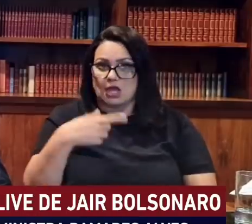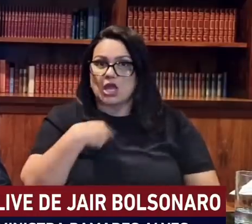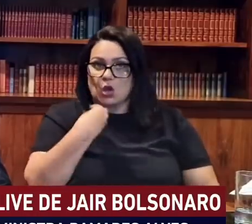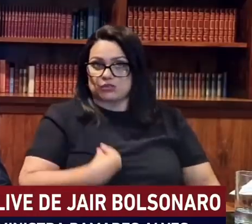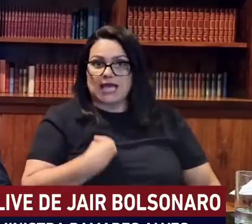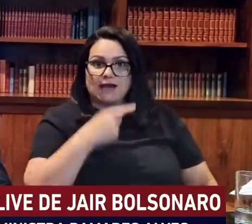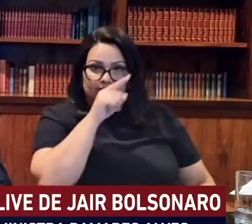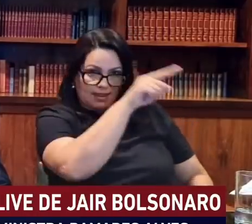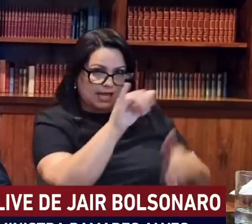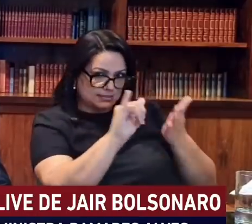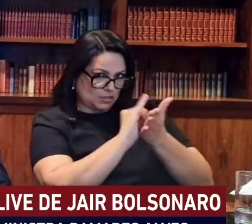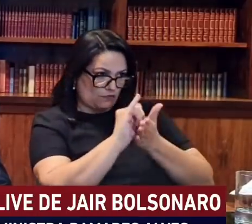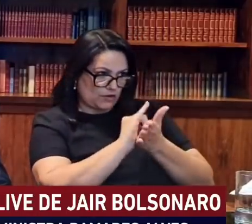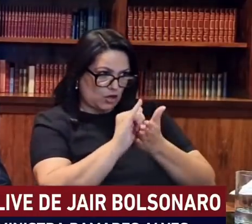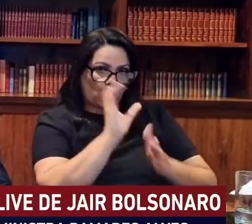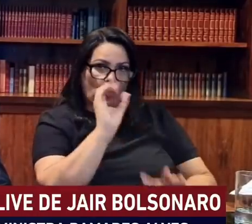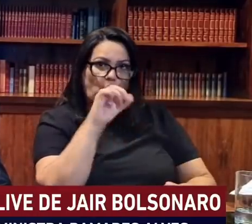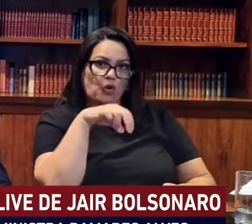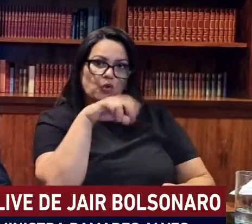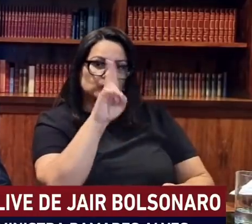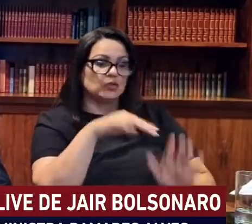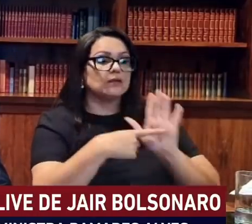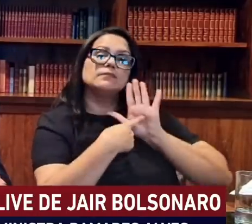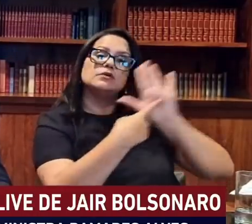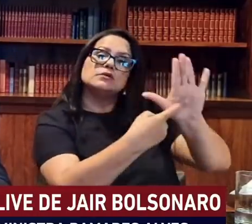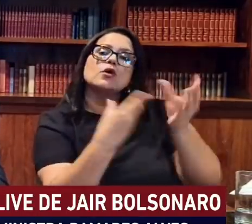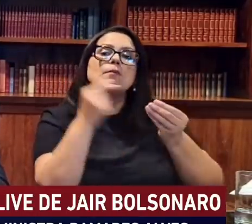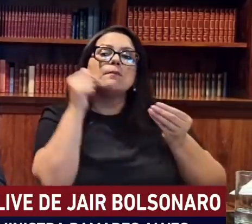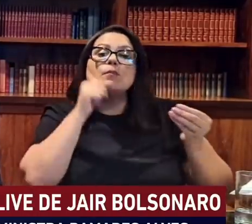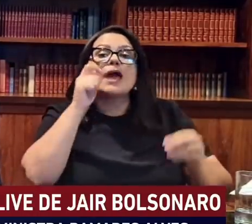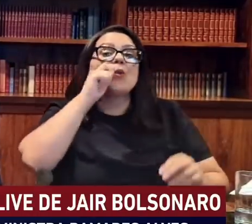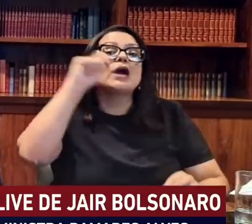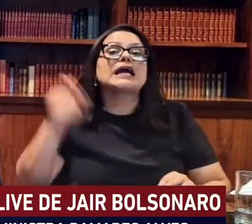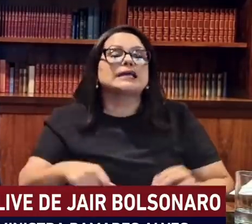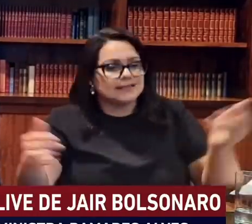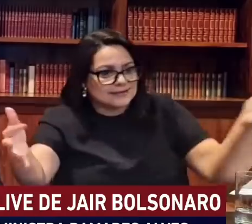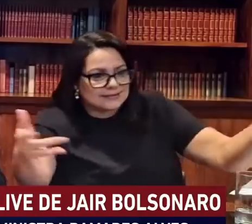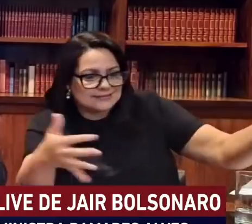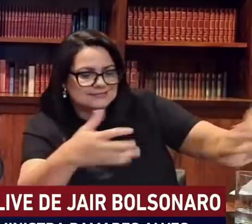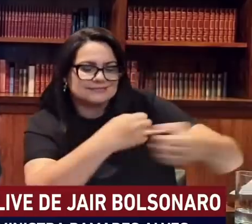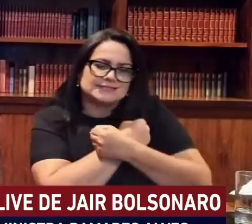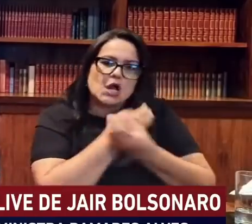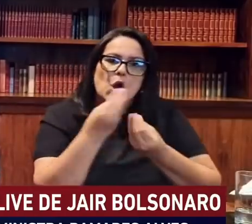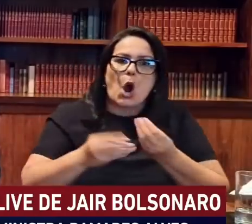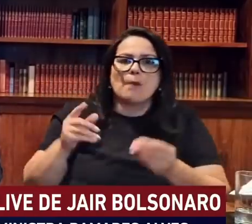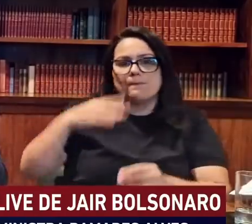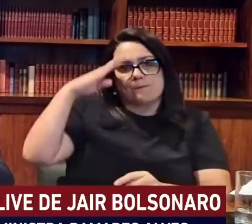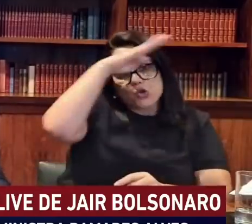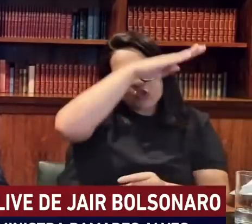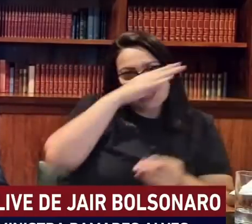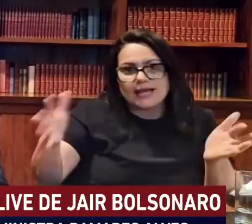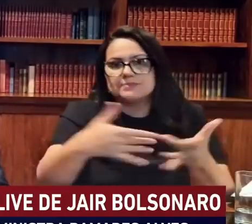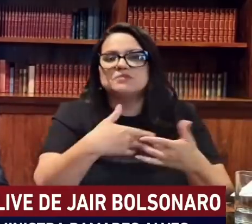lá, eu mostrei na ONU como nós recebemos as mulheres ucranianas. Como o presidente Bolsonaro recebeu,